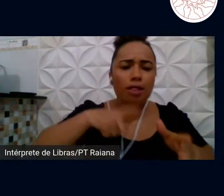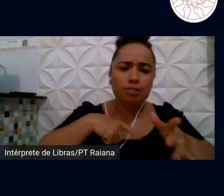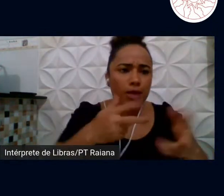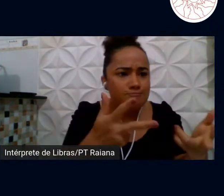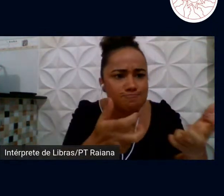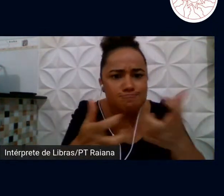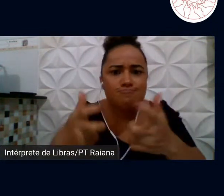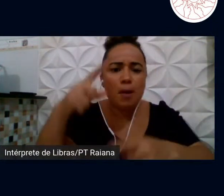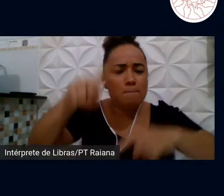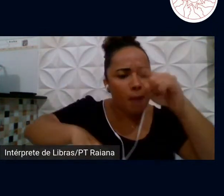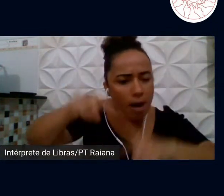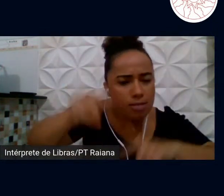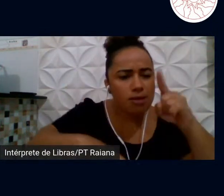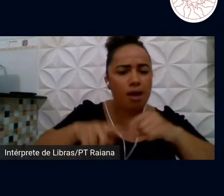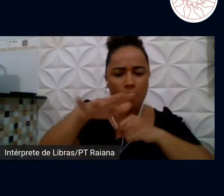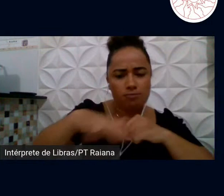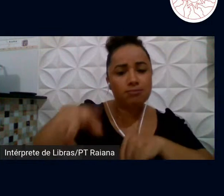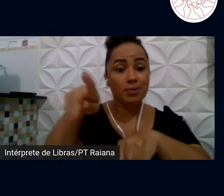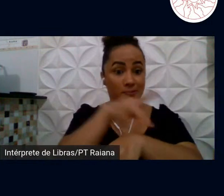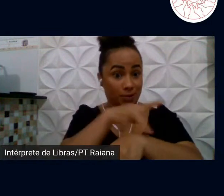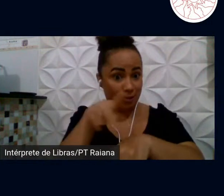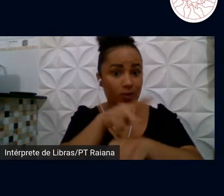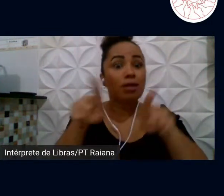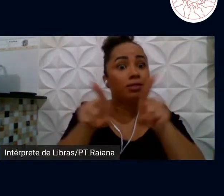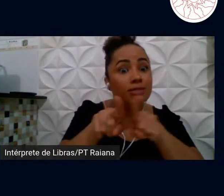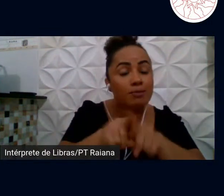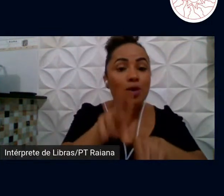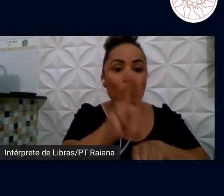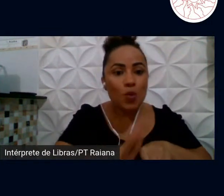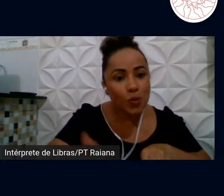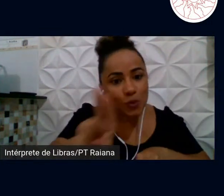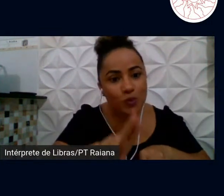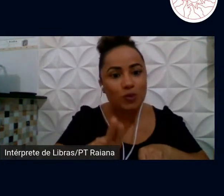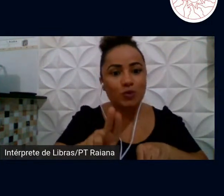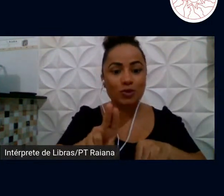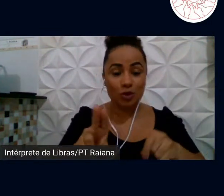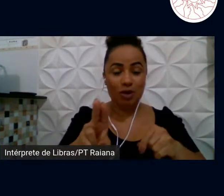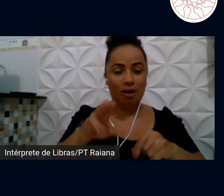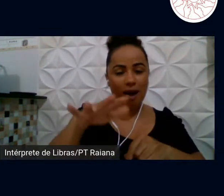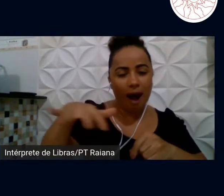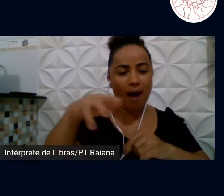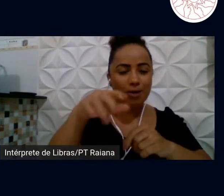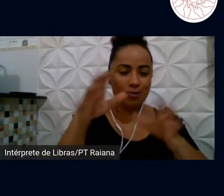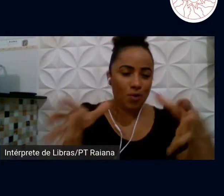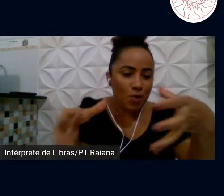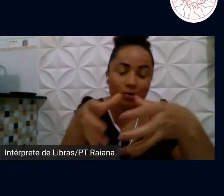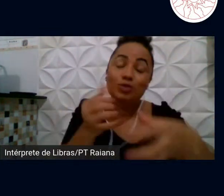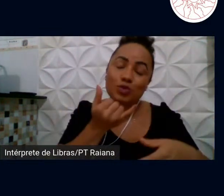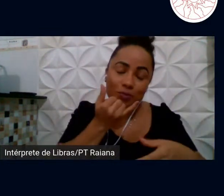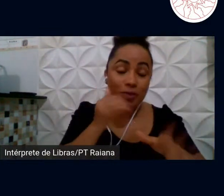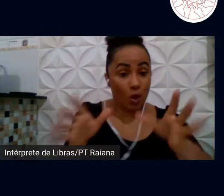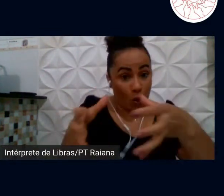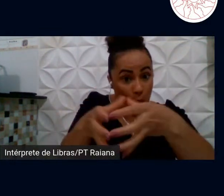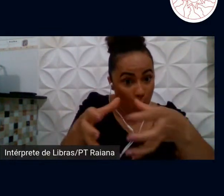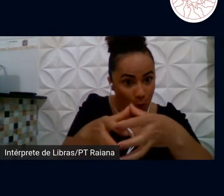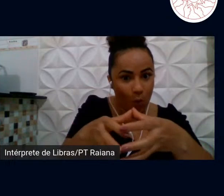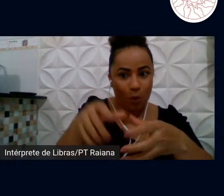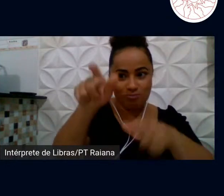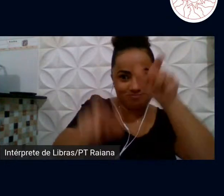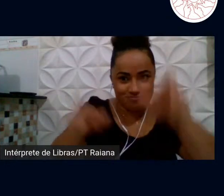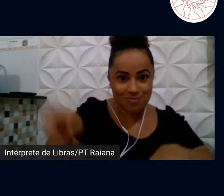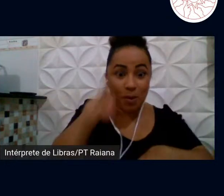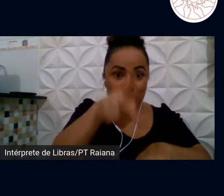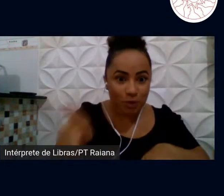práticas pedagógicas e promovendo a utilização do corpo, atualização, desculpe, do corpo docente das